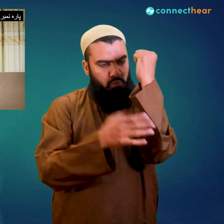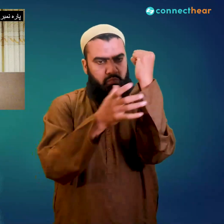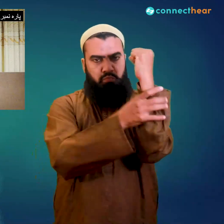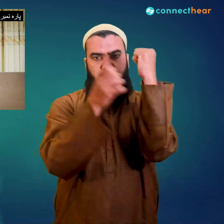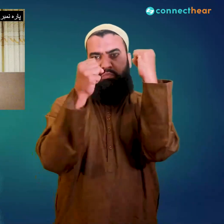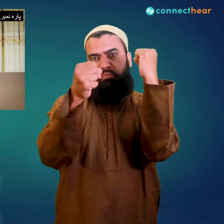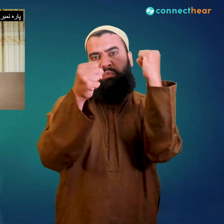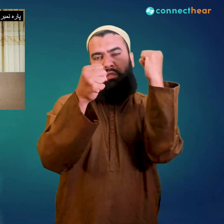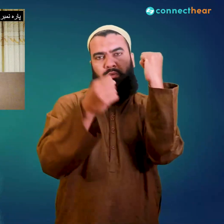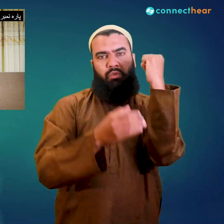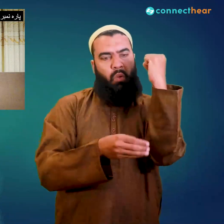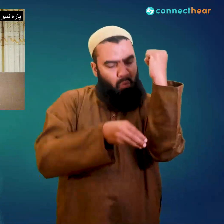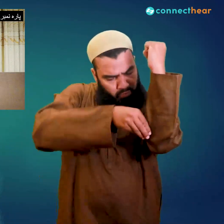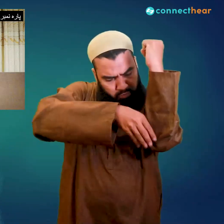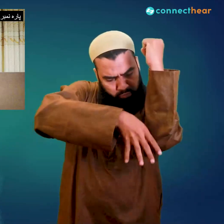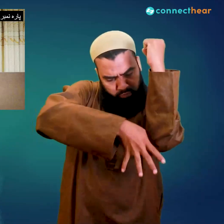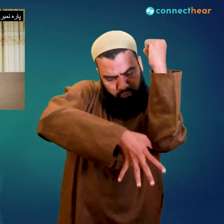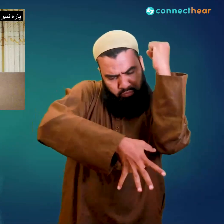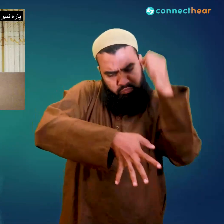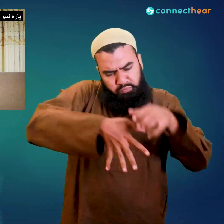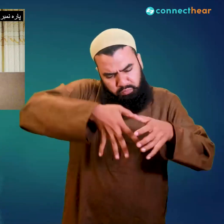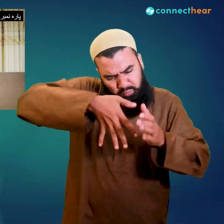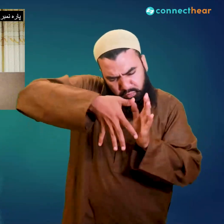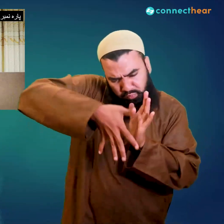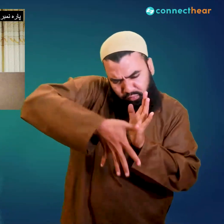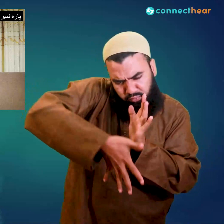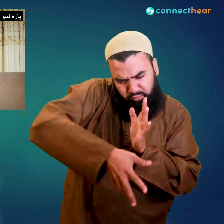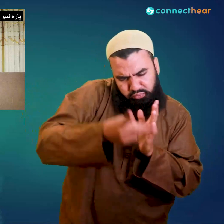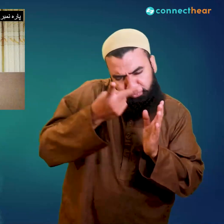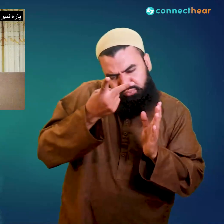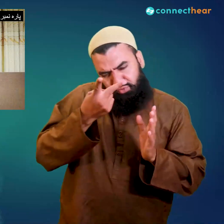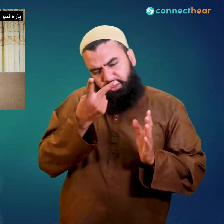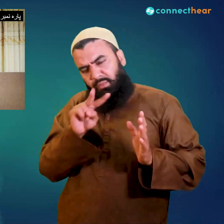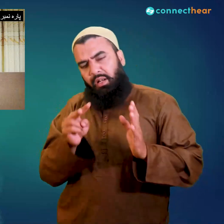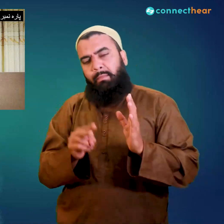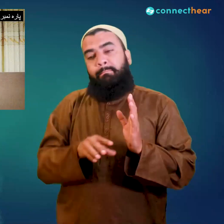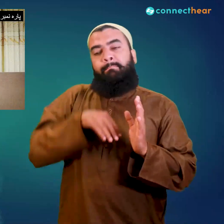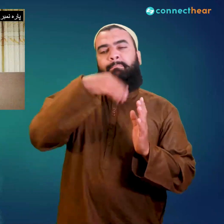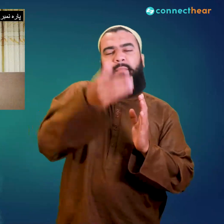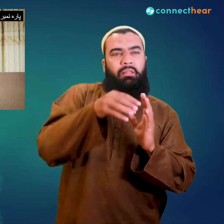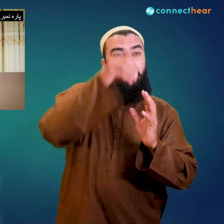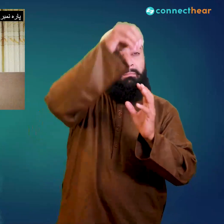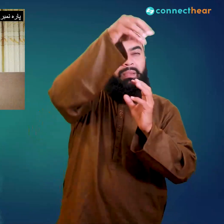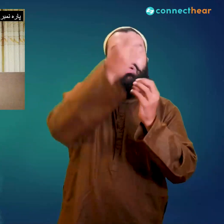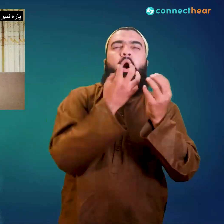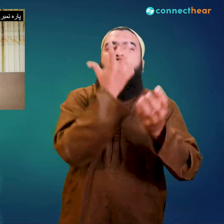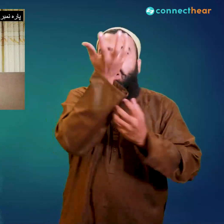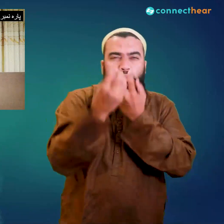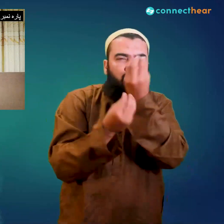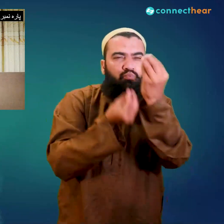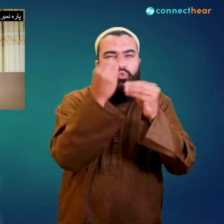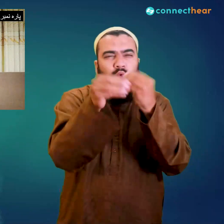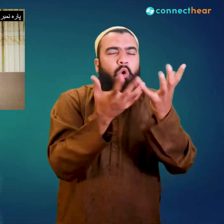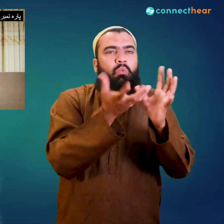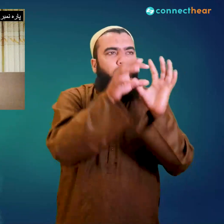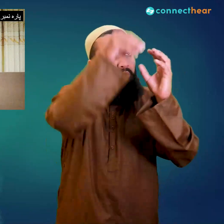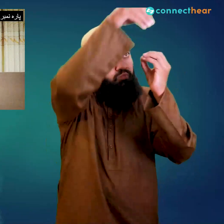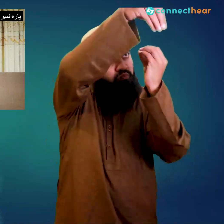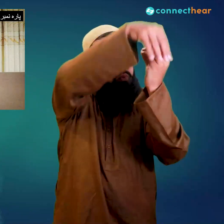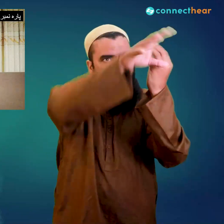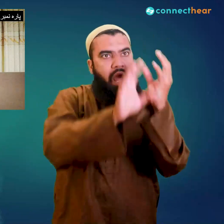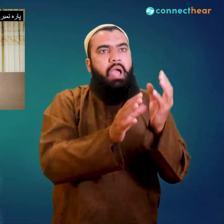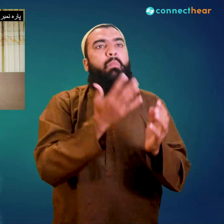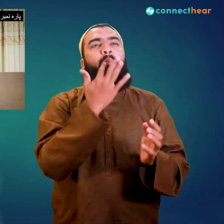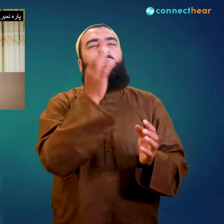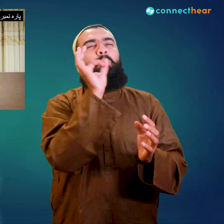ہو اور اس کی جڑیں زمین کے اندر گہری ہوں، اس کا پھل پاک اور صاف ہو اور اس کی شاخیں بلند